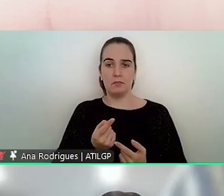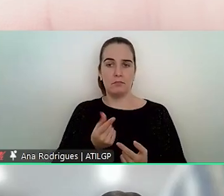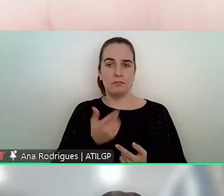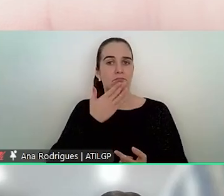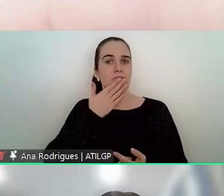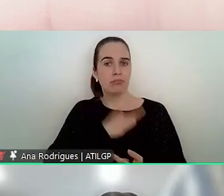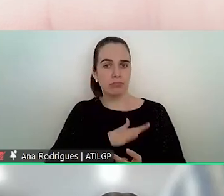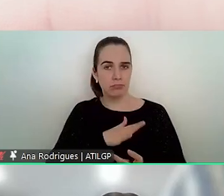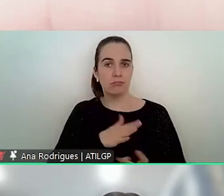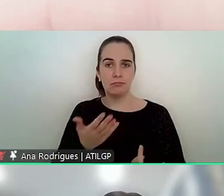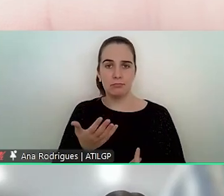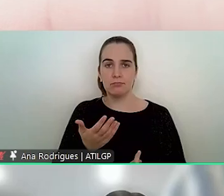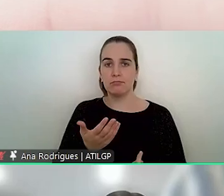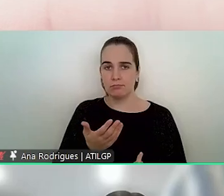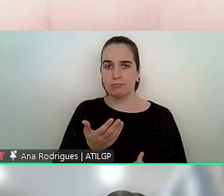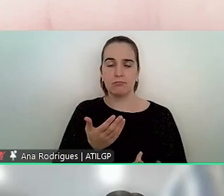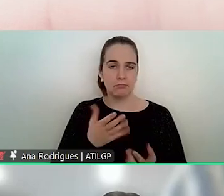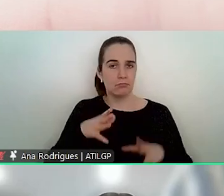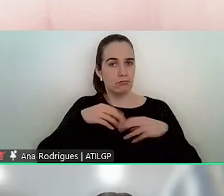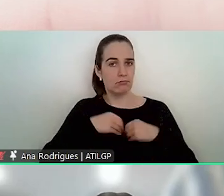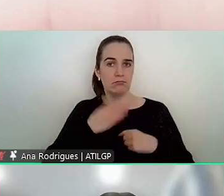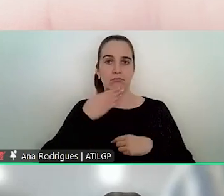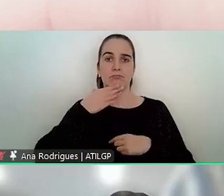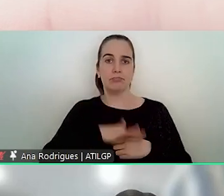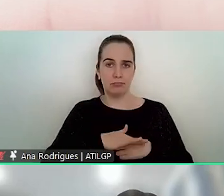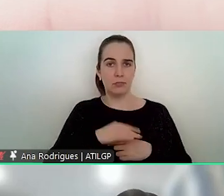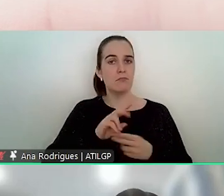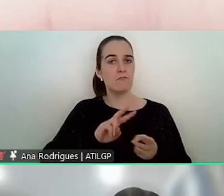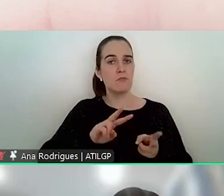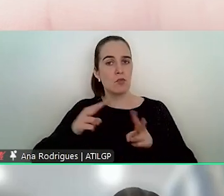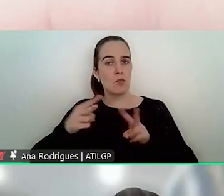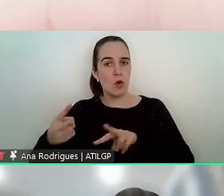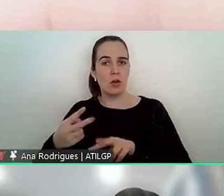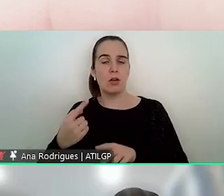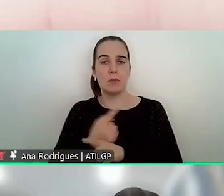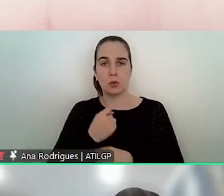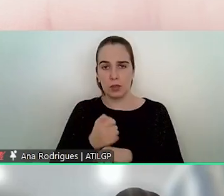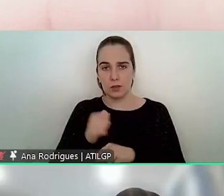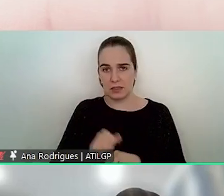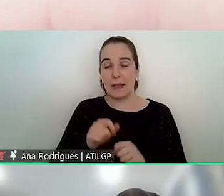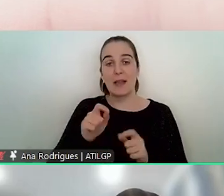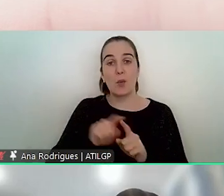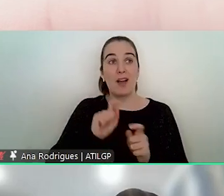modesto, a palavra utilizada é esta, é modesto, transformador, só mais este compromisso 8,